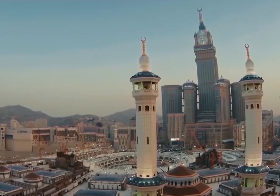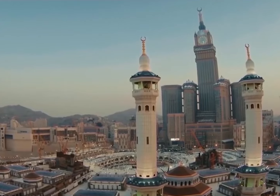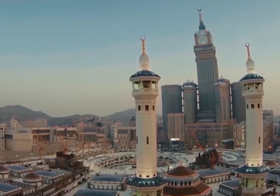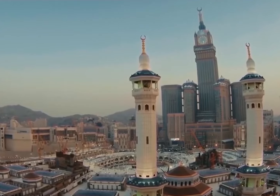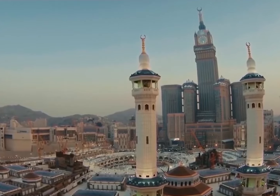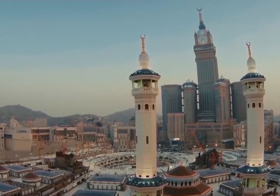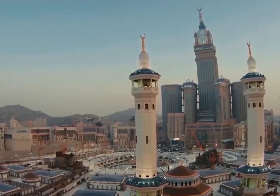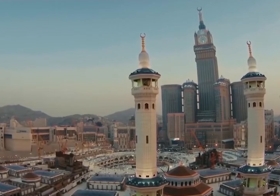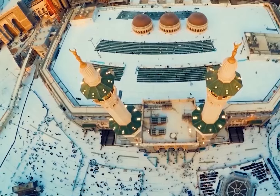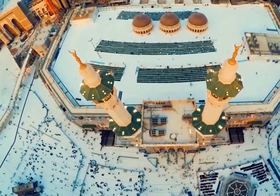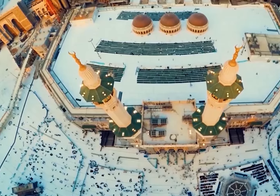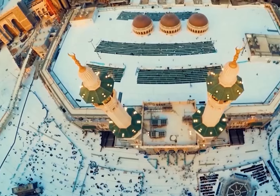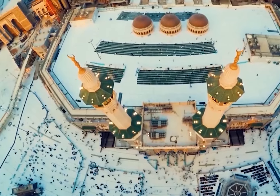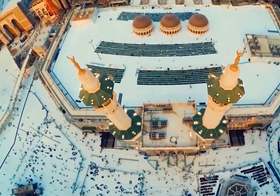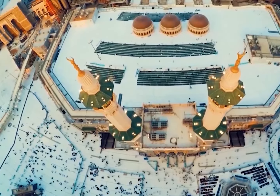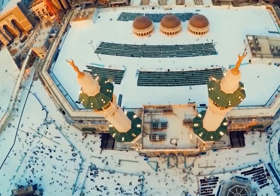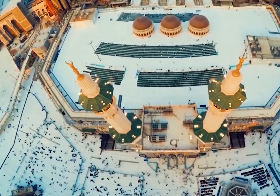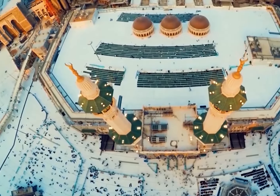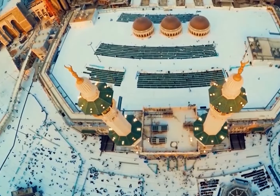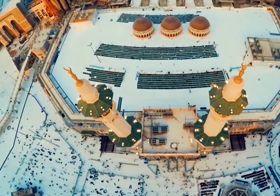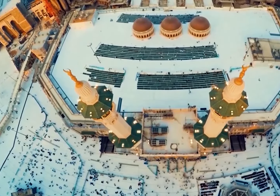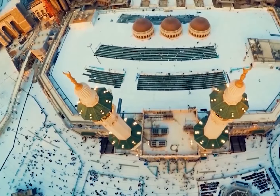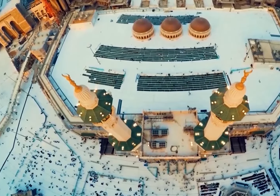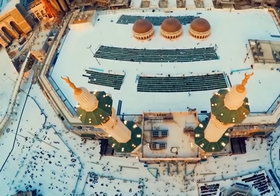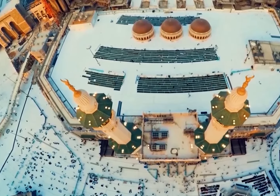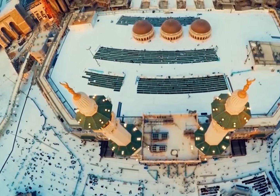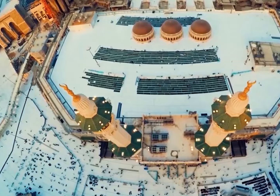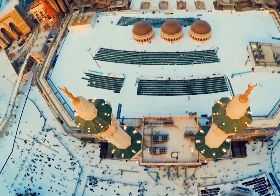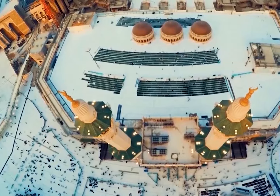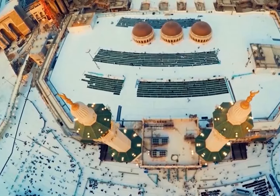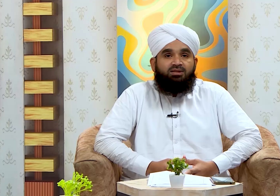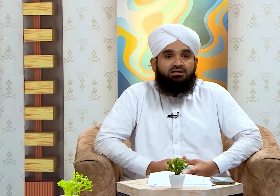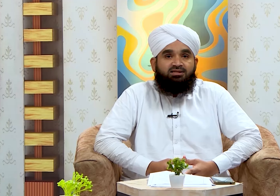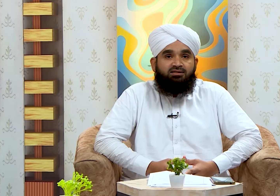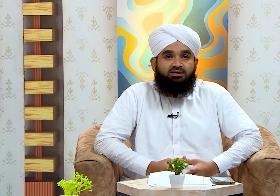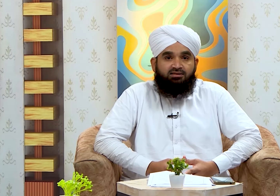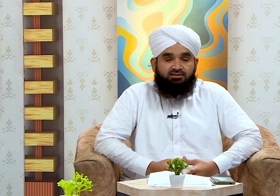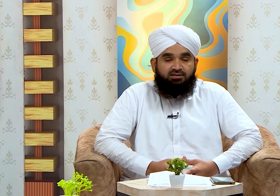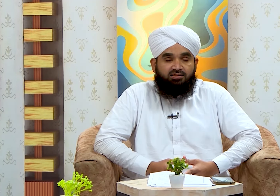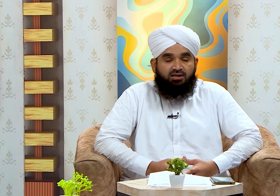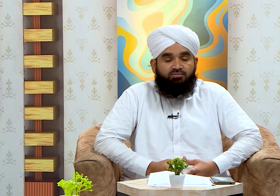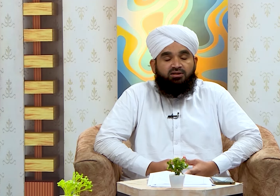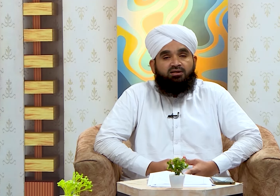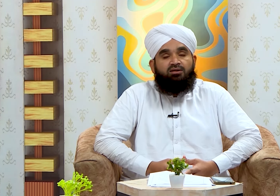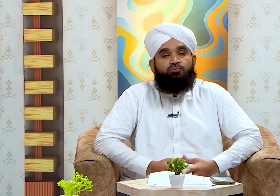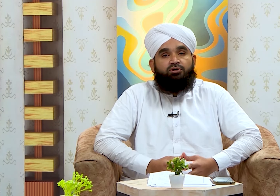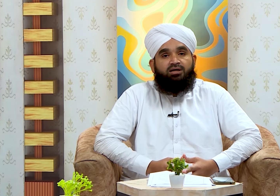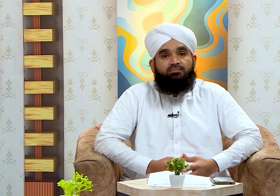باللہ انشیقان الرجیم بسم اللہ الرحمن الرحیم مدنی چینل کے ناظرین آپ دیکھ رہے ہیں پروگرام